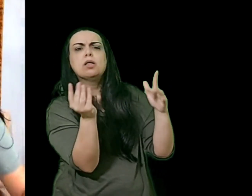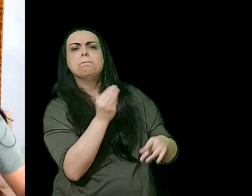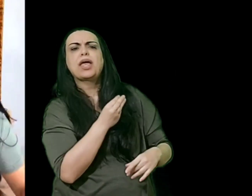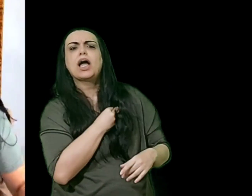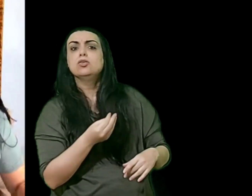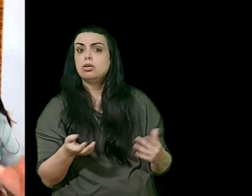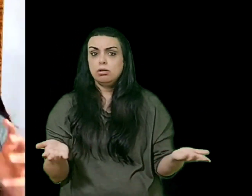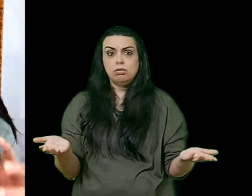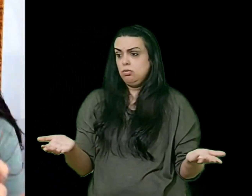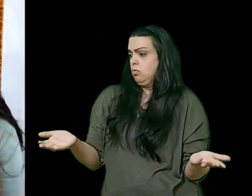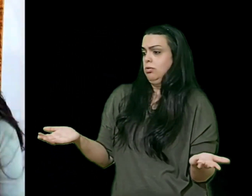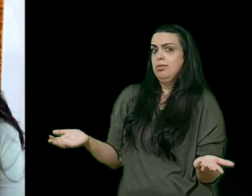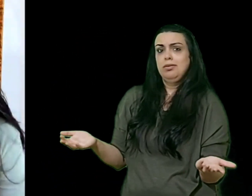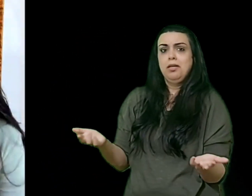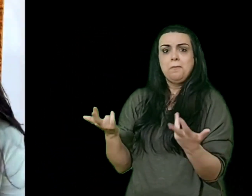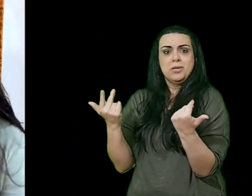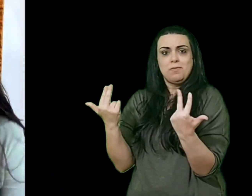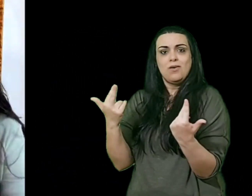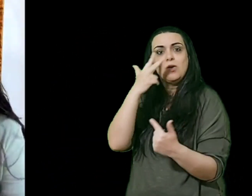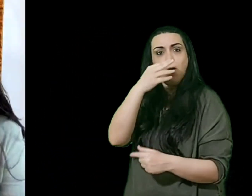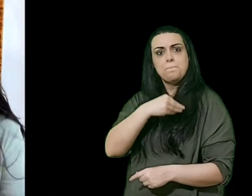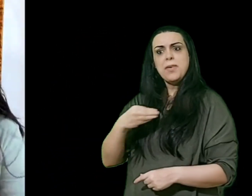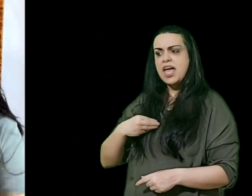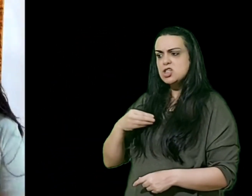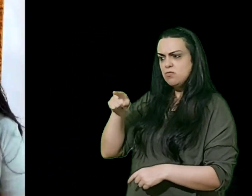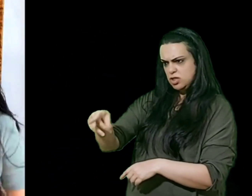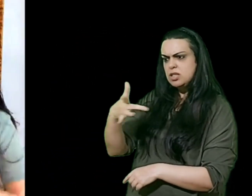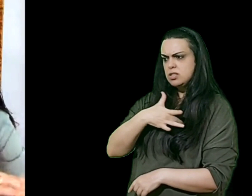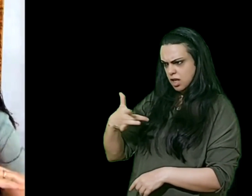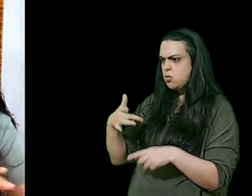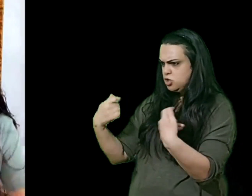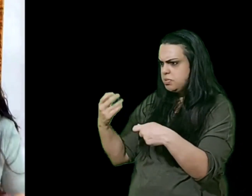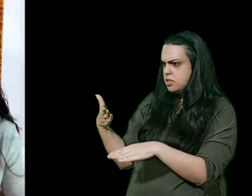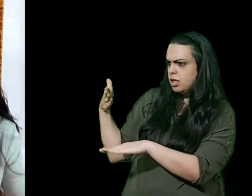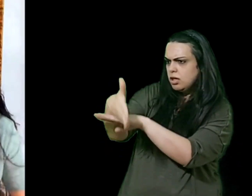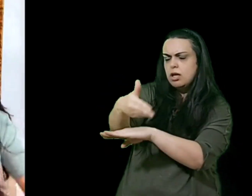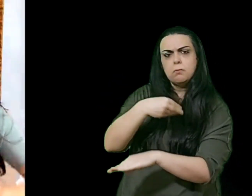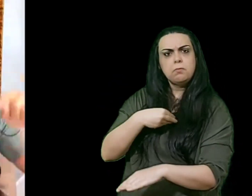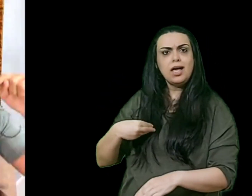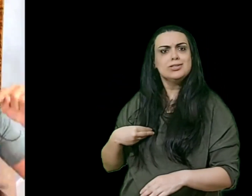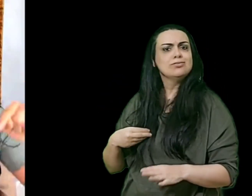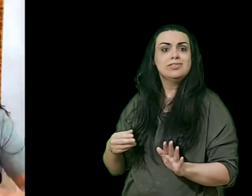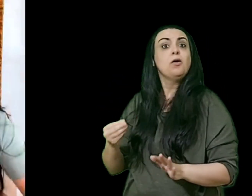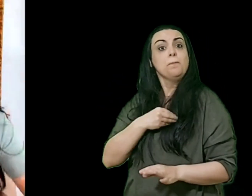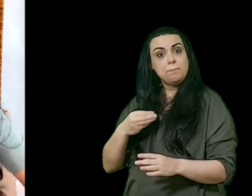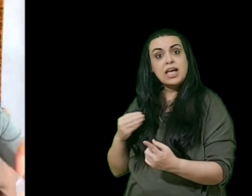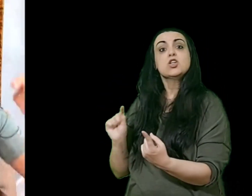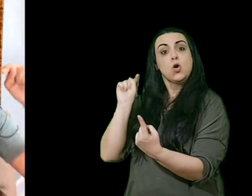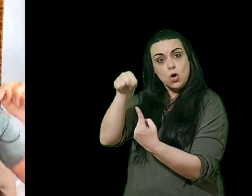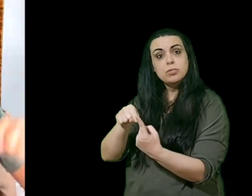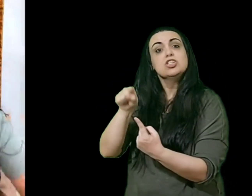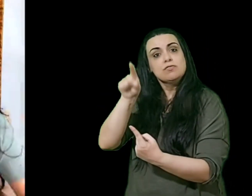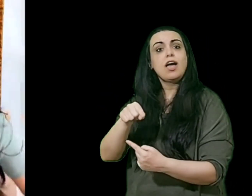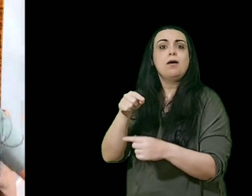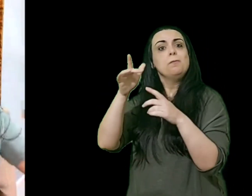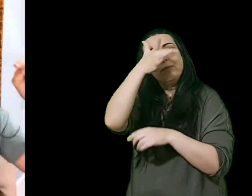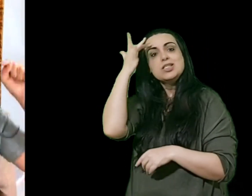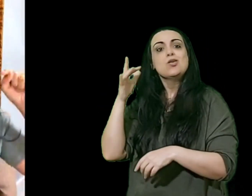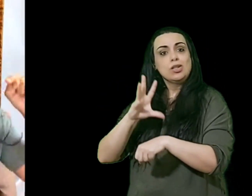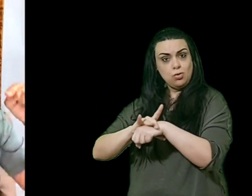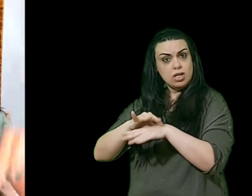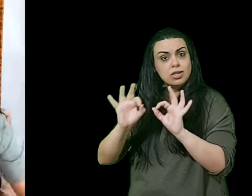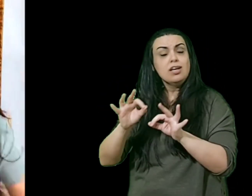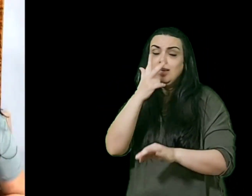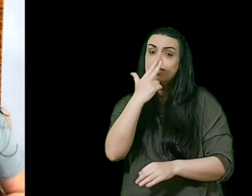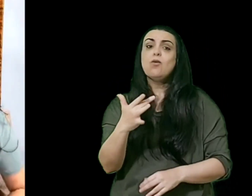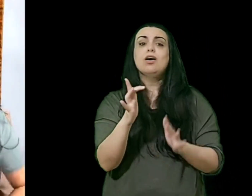enfermos. Nisso aqui eu quero que você entenda que a sua circunstância, seja ela qual for, tomando Rivotril, com depressão, tratando